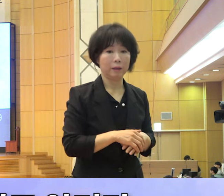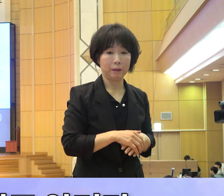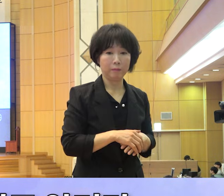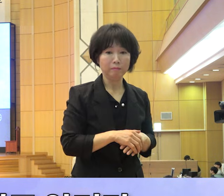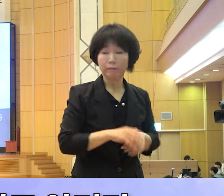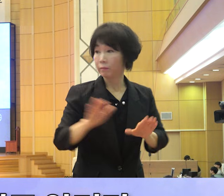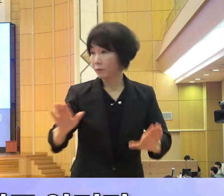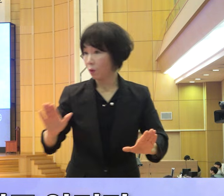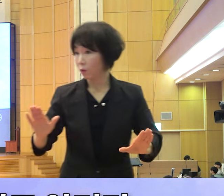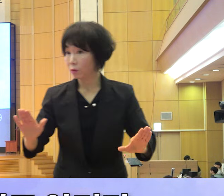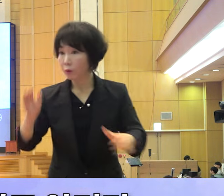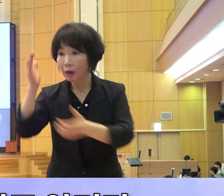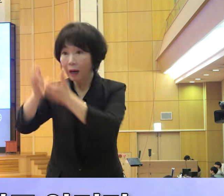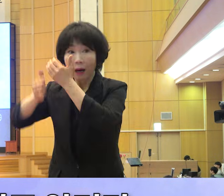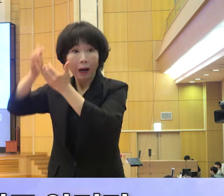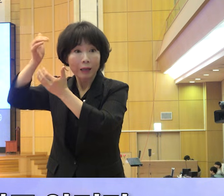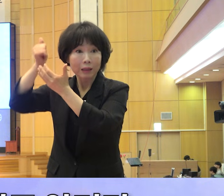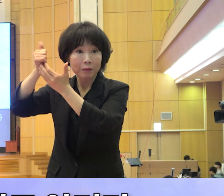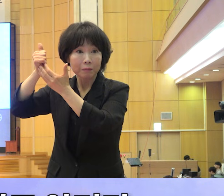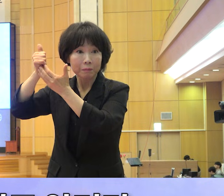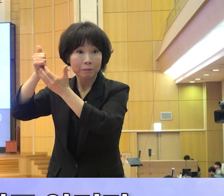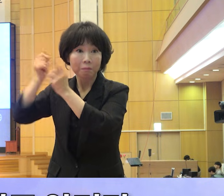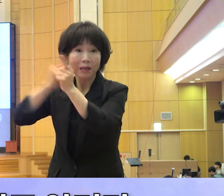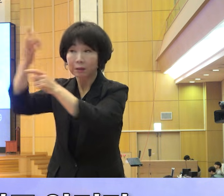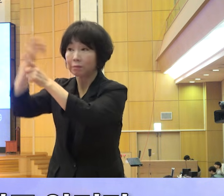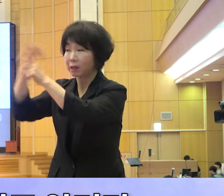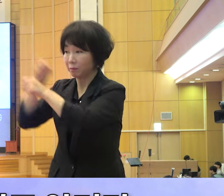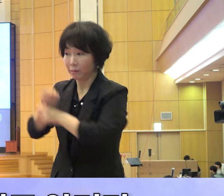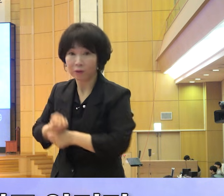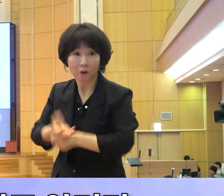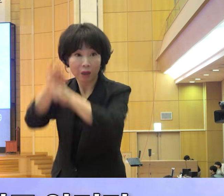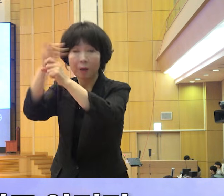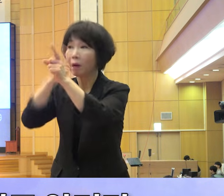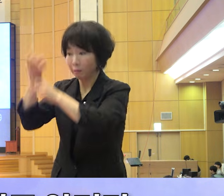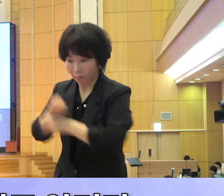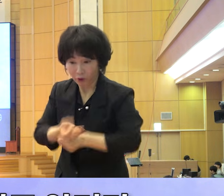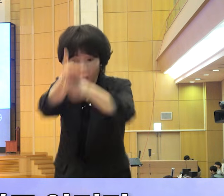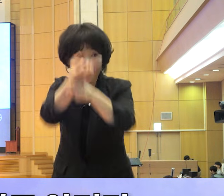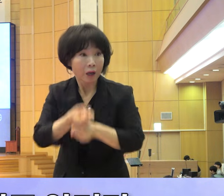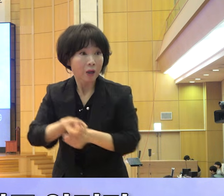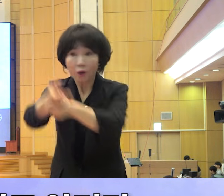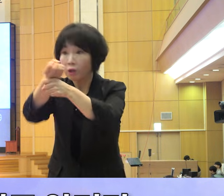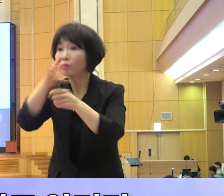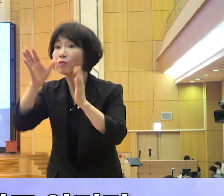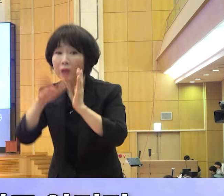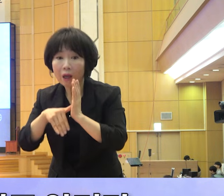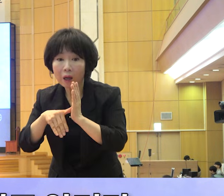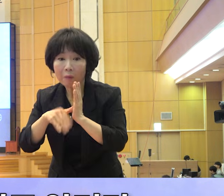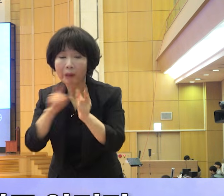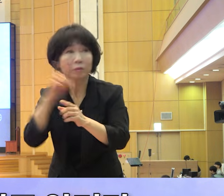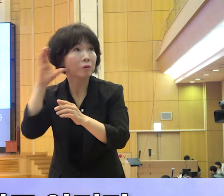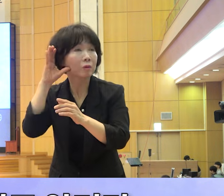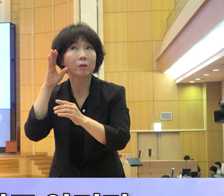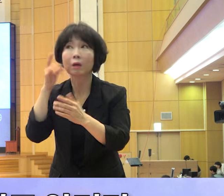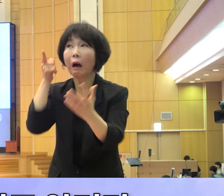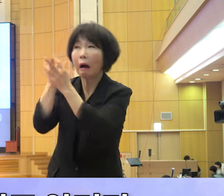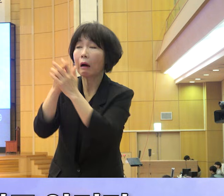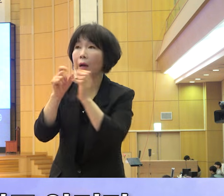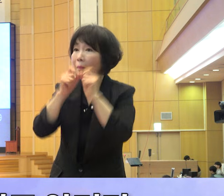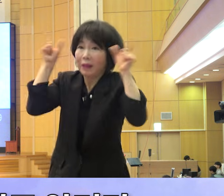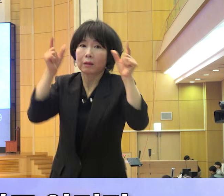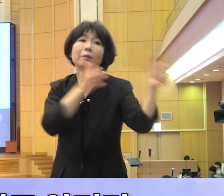저의 입술로 나가는 하나님 말씀을 하나님이 여러분에게 전해주고 있는데 퍼뜩 알아들어야